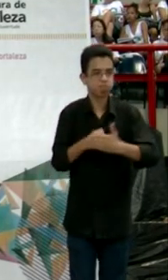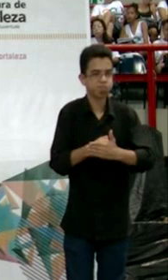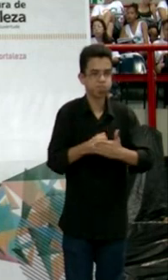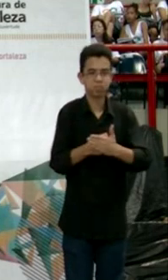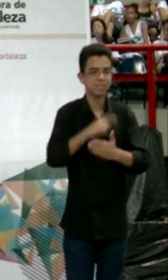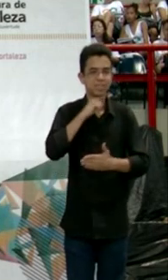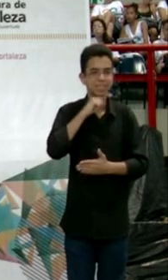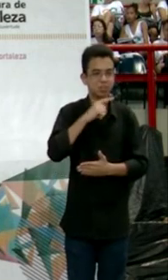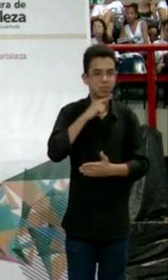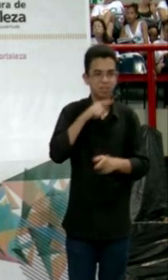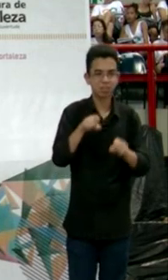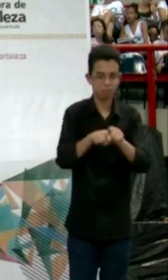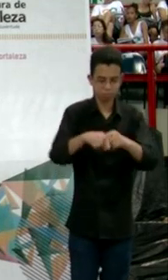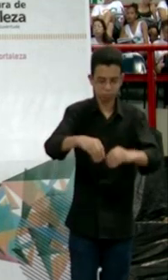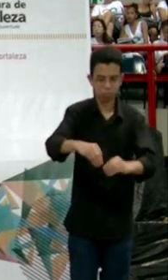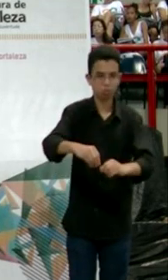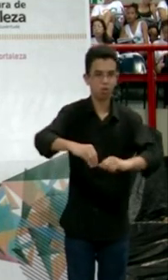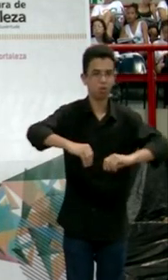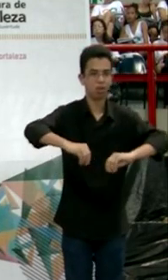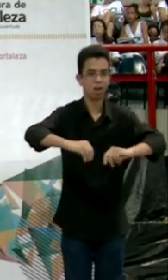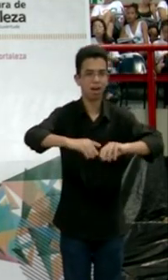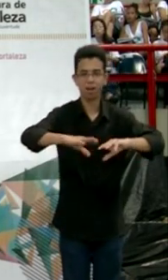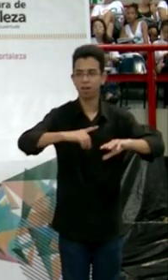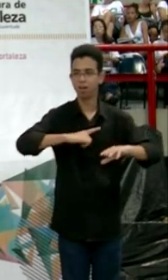não? É o que, mãe?